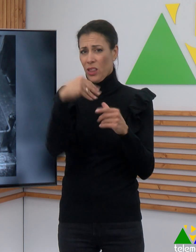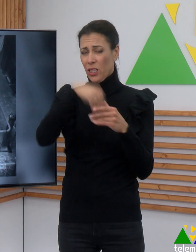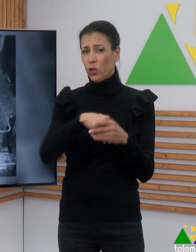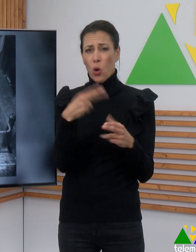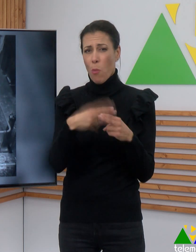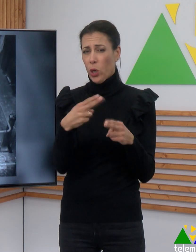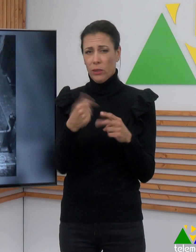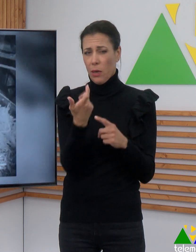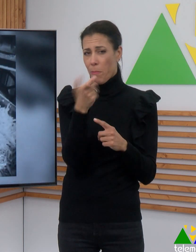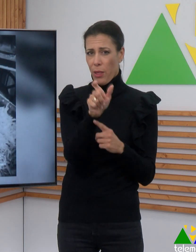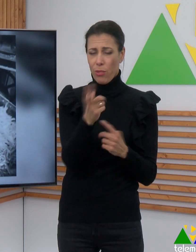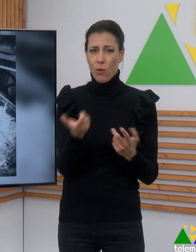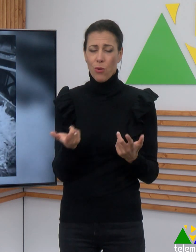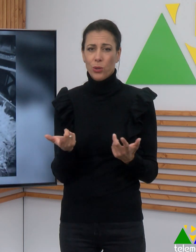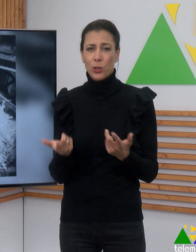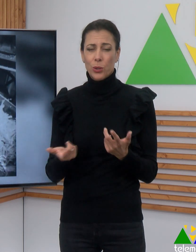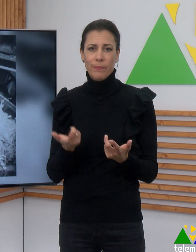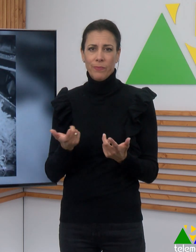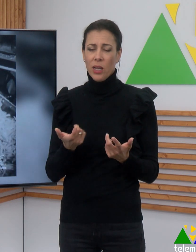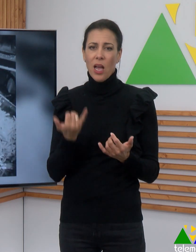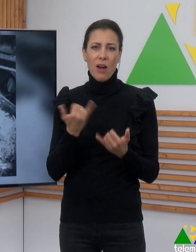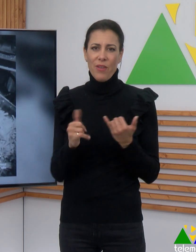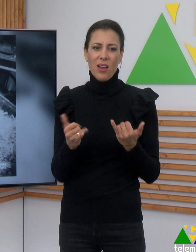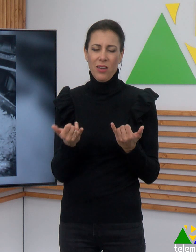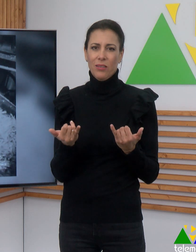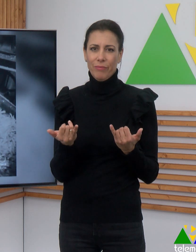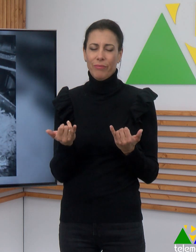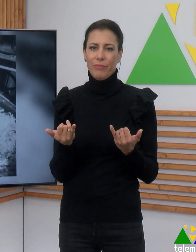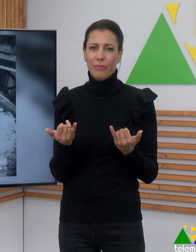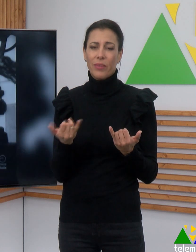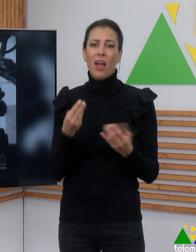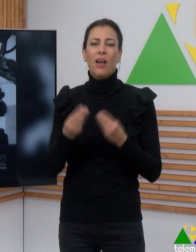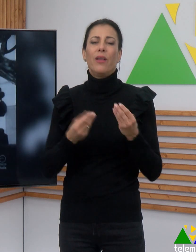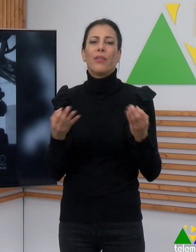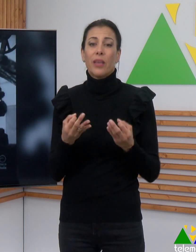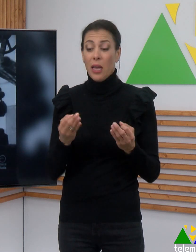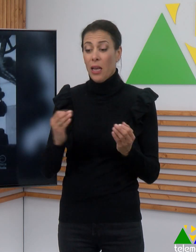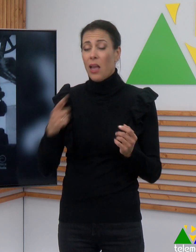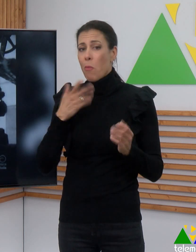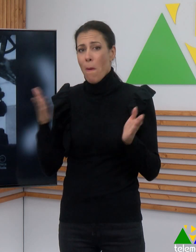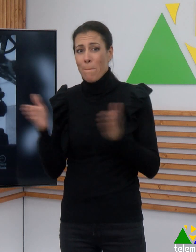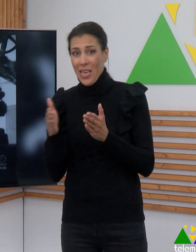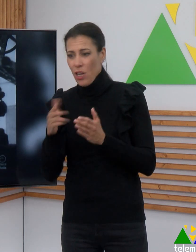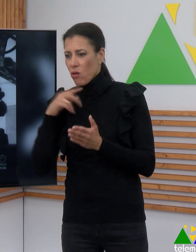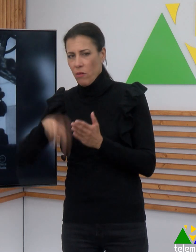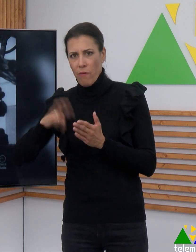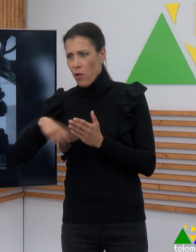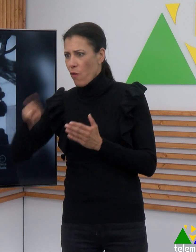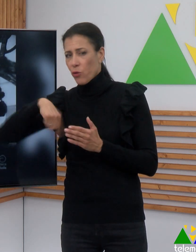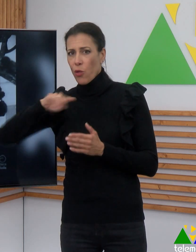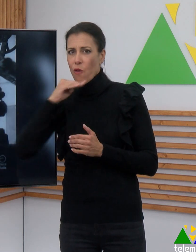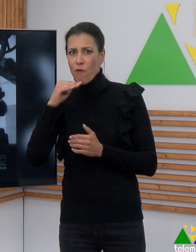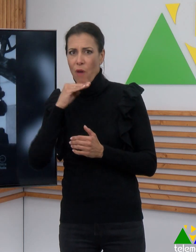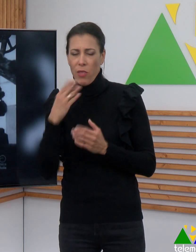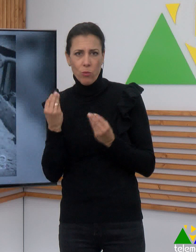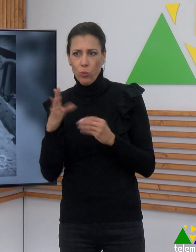de precios que va a provocar pues que los pequeños labradores madrileños se enfaden muchísimo porque están en la